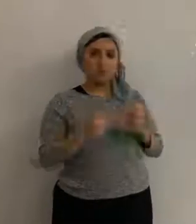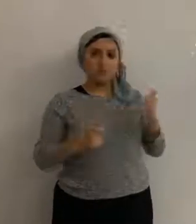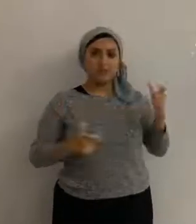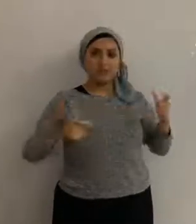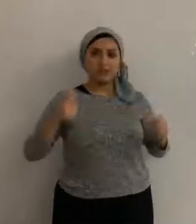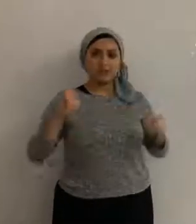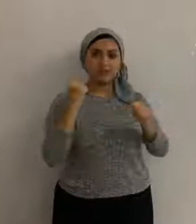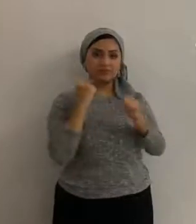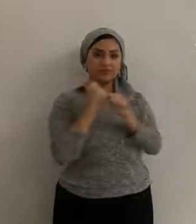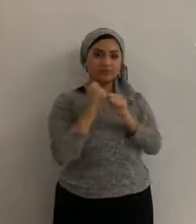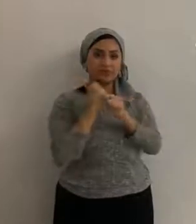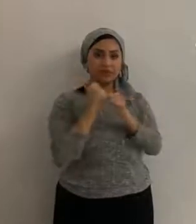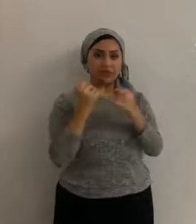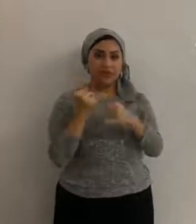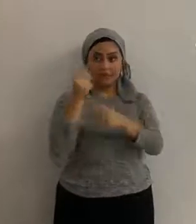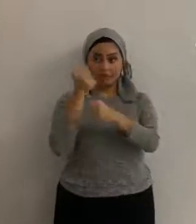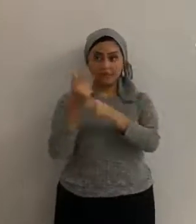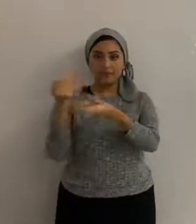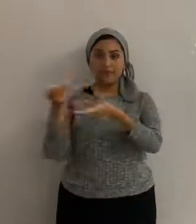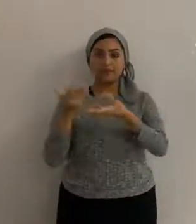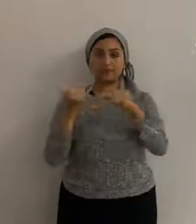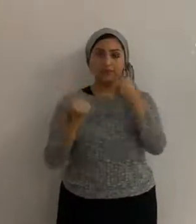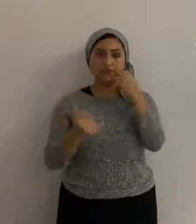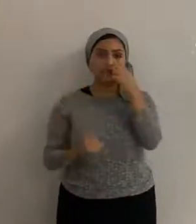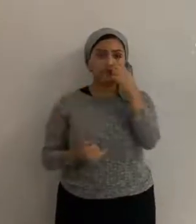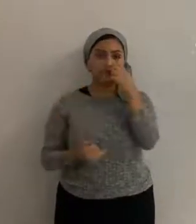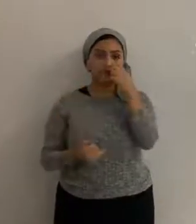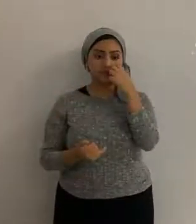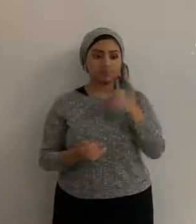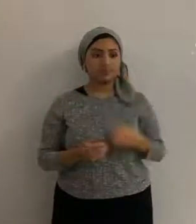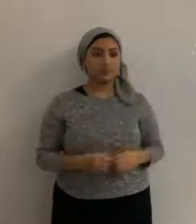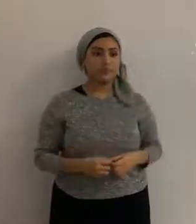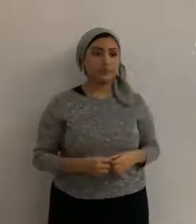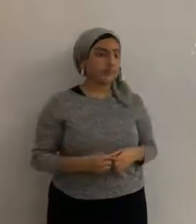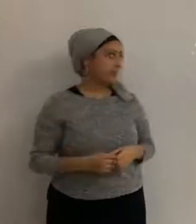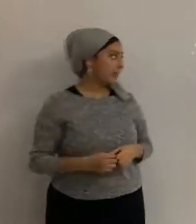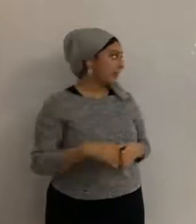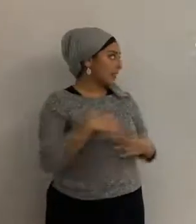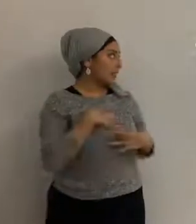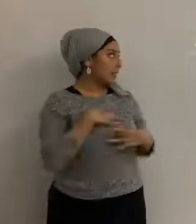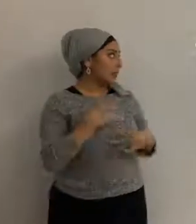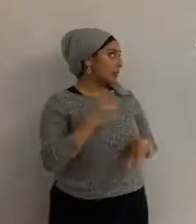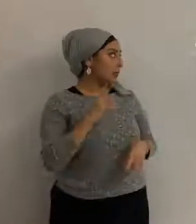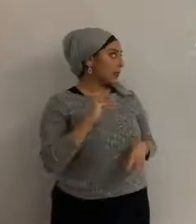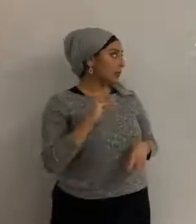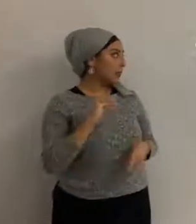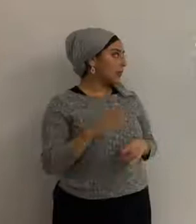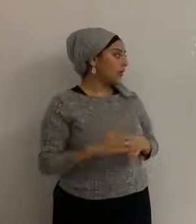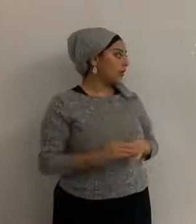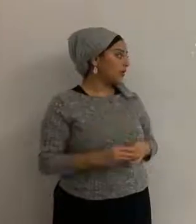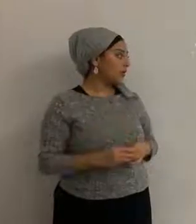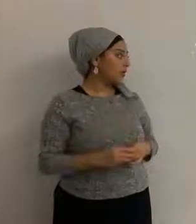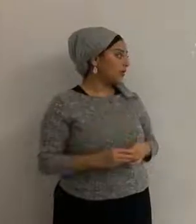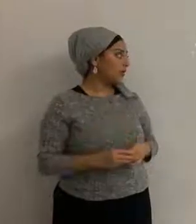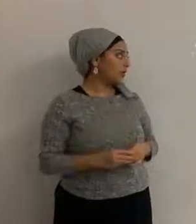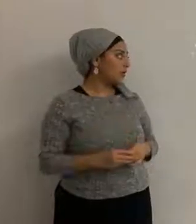nos lo va a explicar en un breve nuestro amado Isaías. Es increíble cantidad de... Déjenme darle tantito